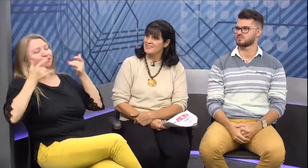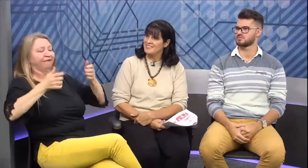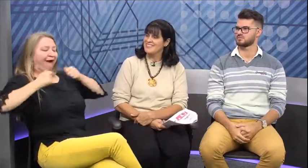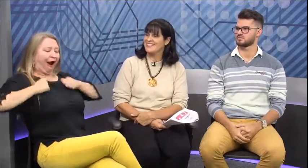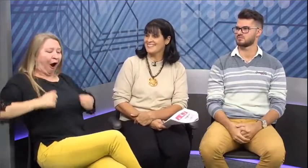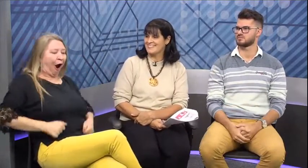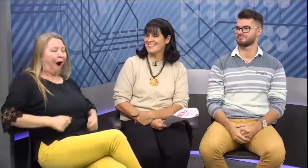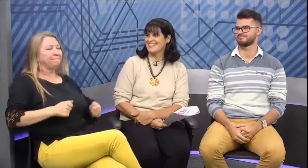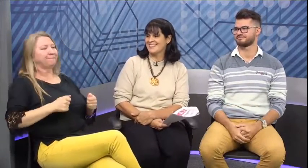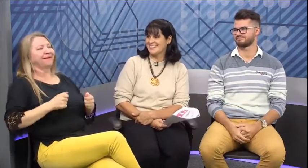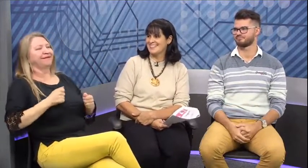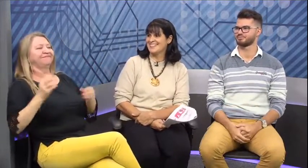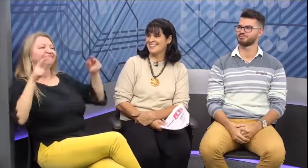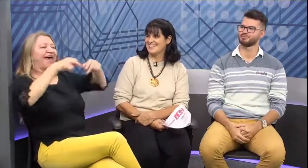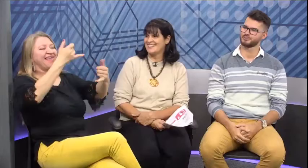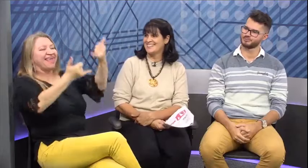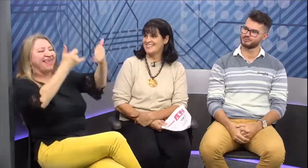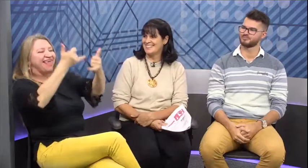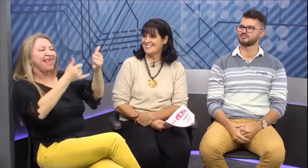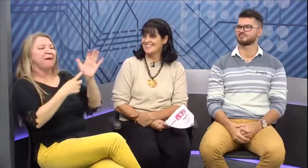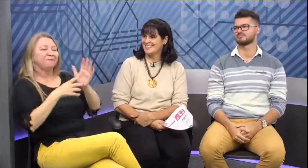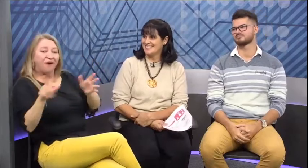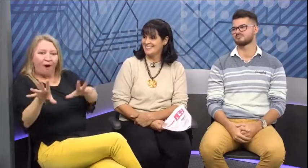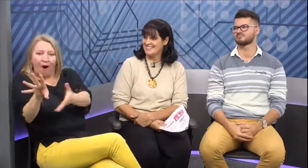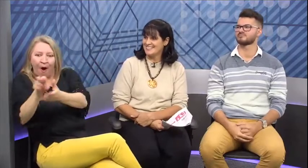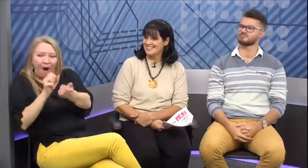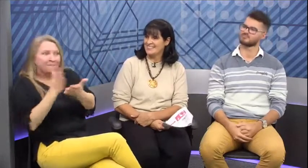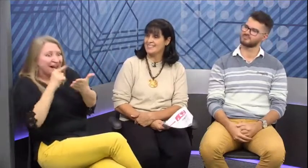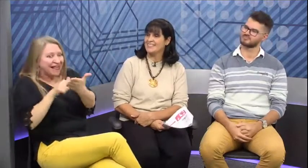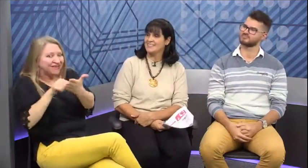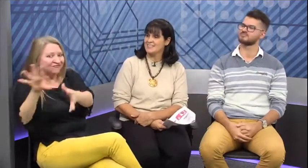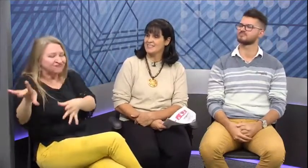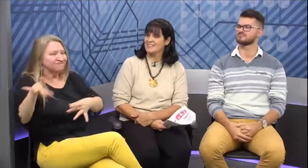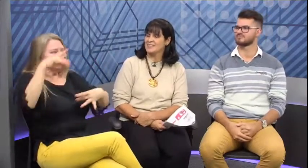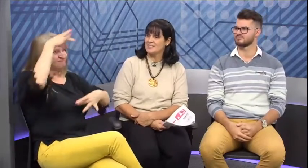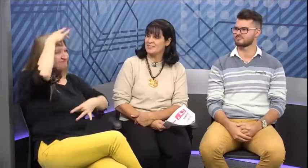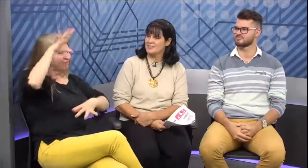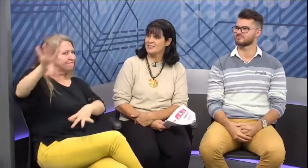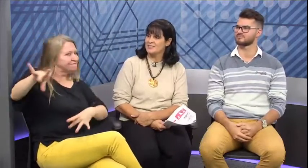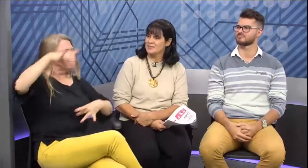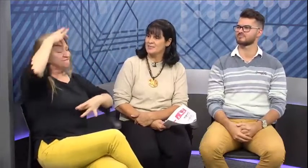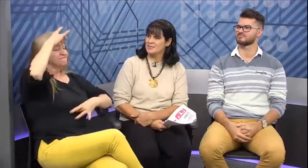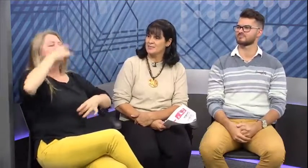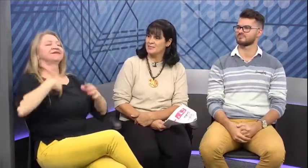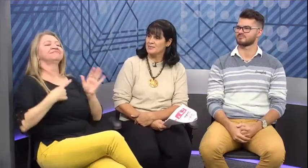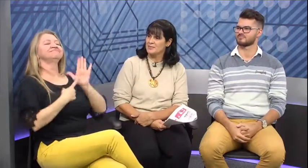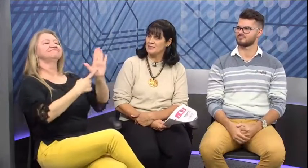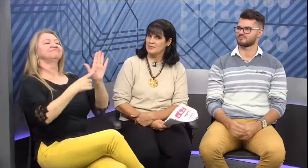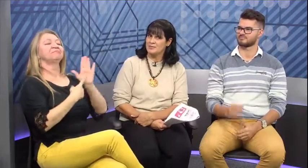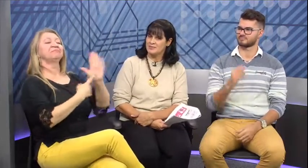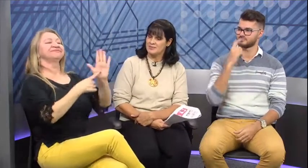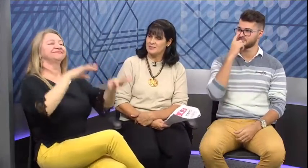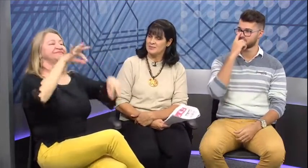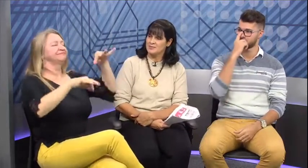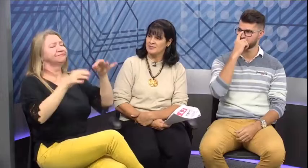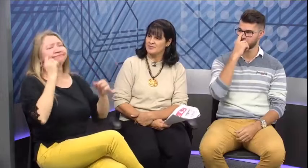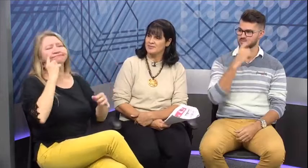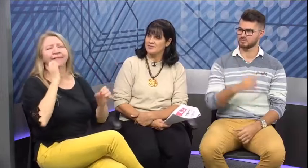adoram teatro. Adoram colocar as roupas, os figurinos, né, fazer cópias das histórias